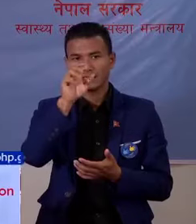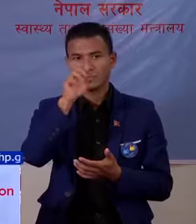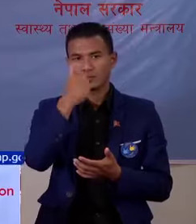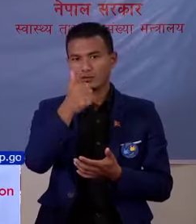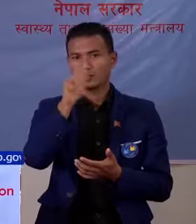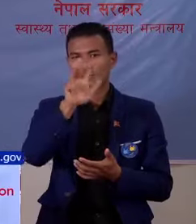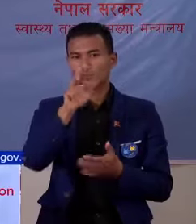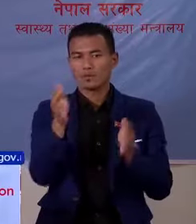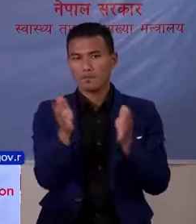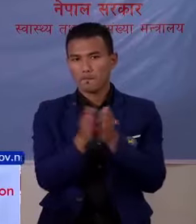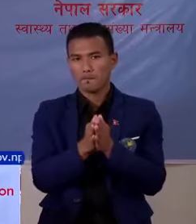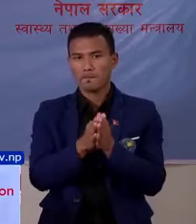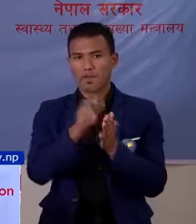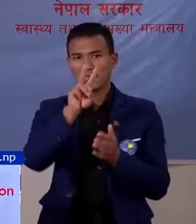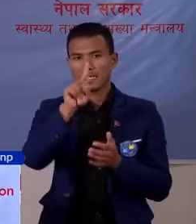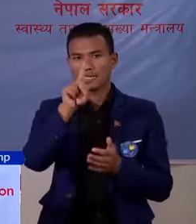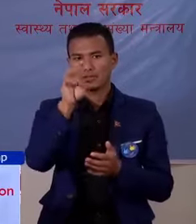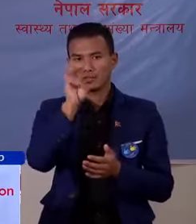3,759 गरी जम्मा